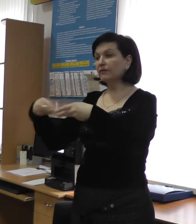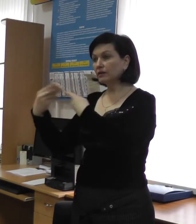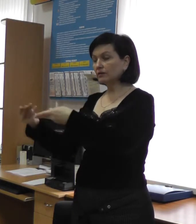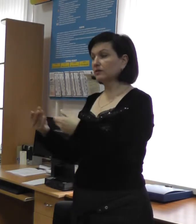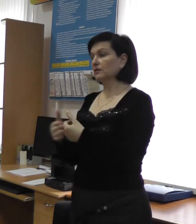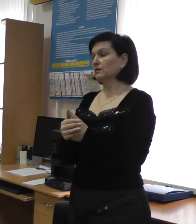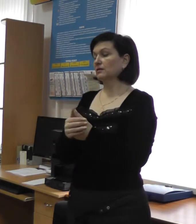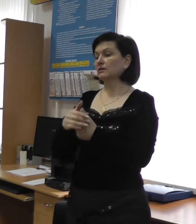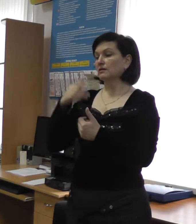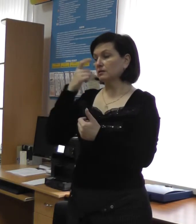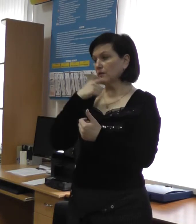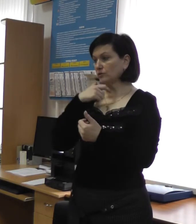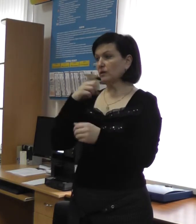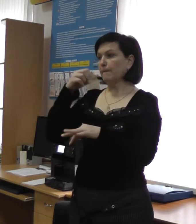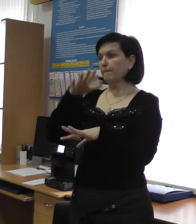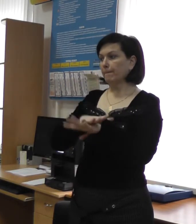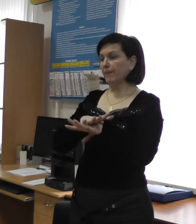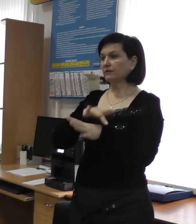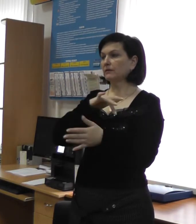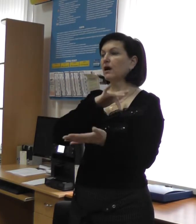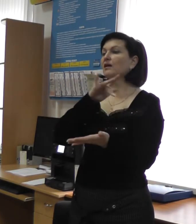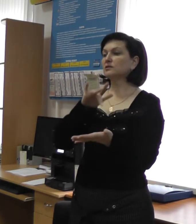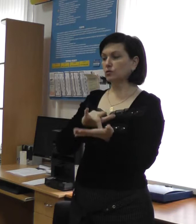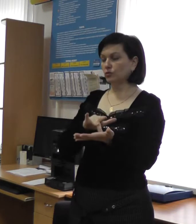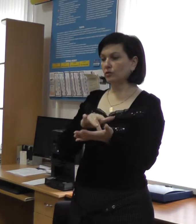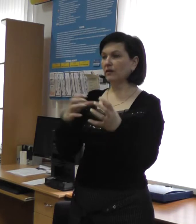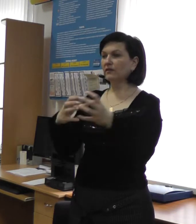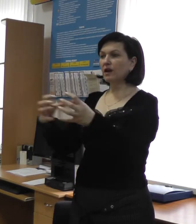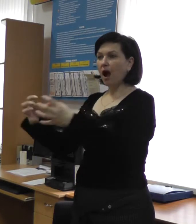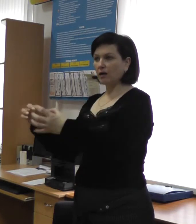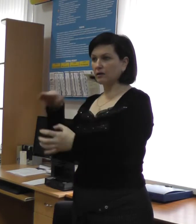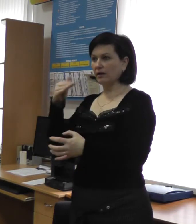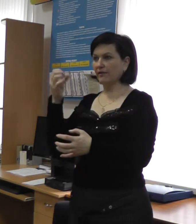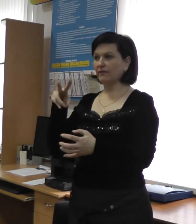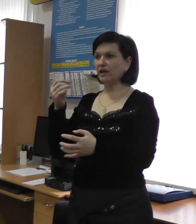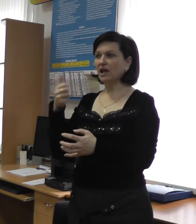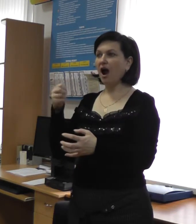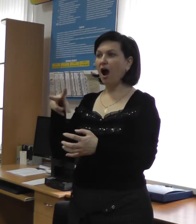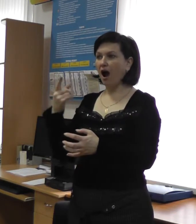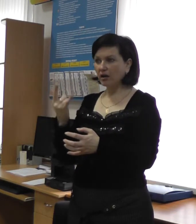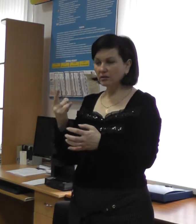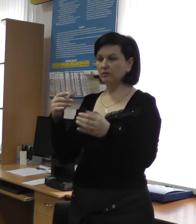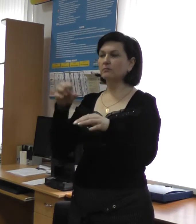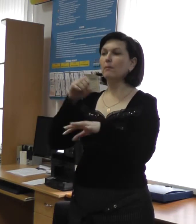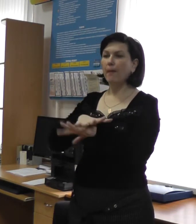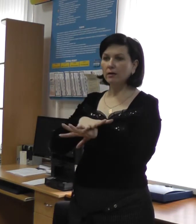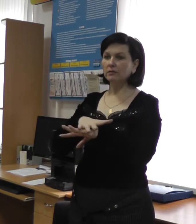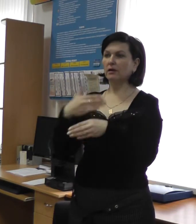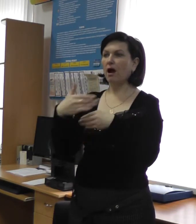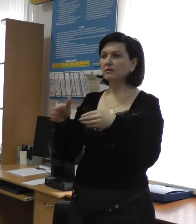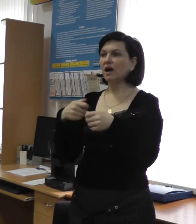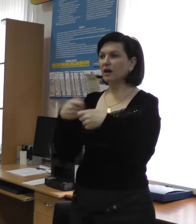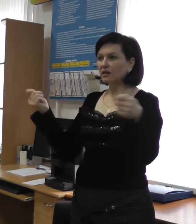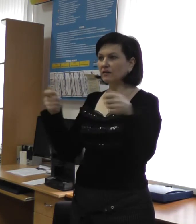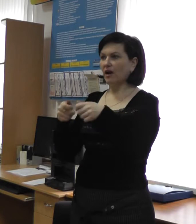Ставропольский городской общественный банк и также филиалы Азово-Донского и Камско-Волжских банков.